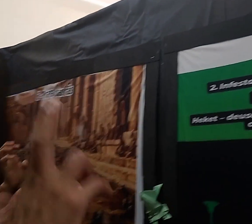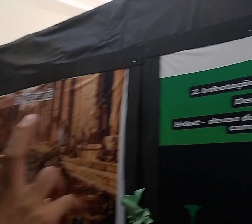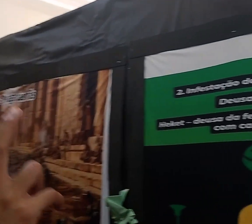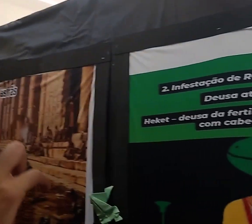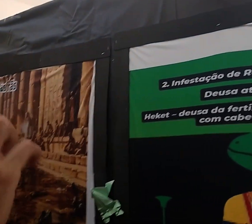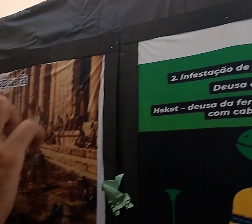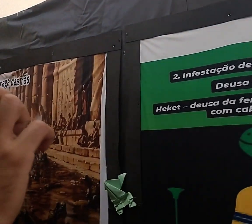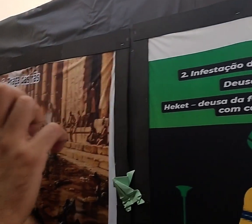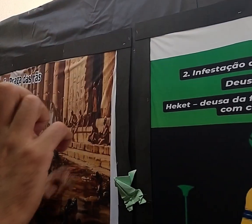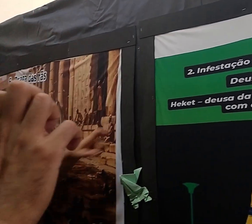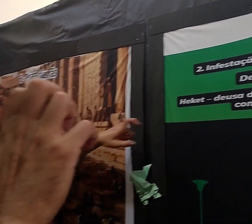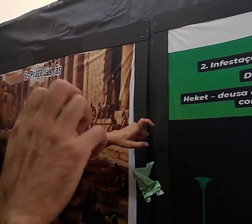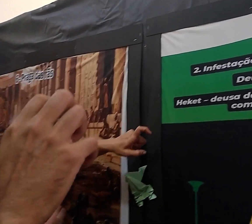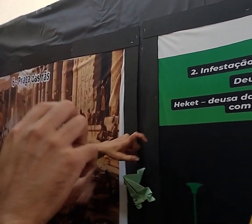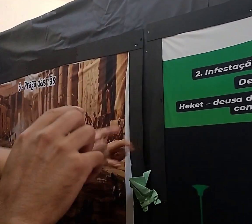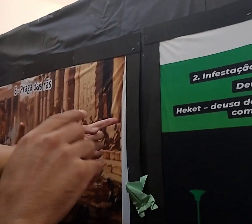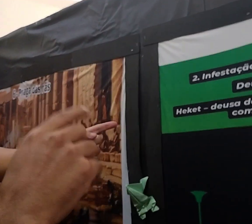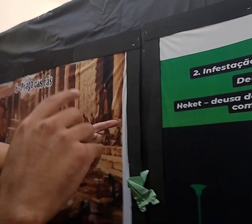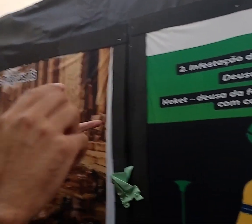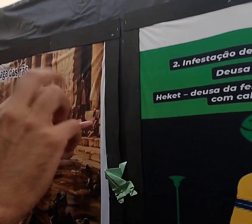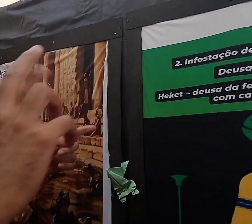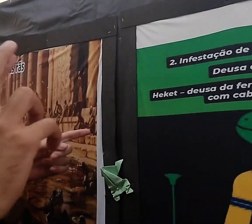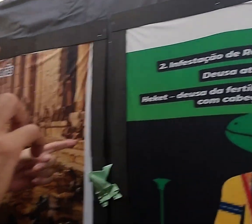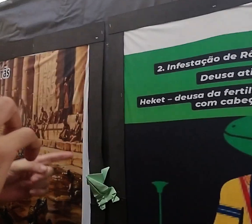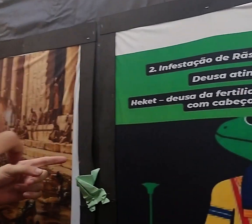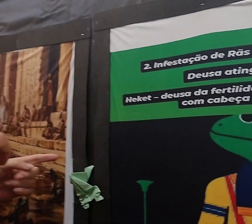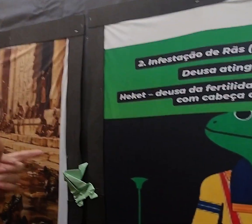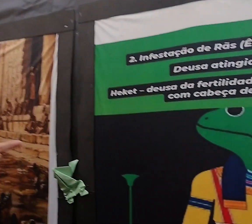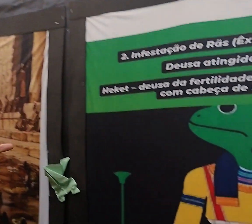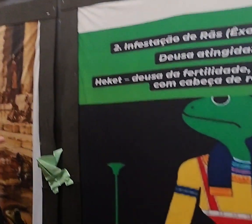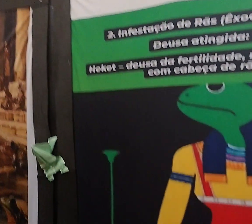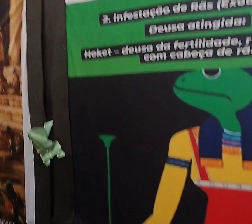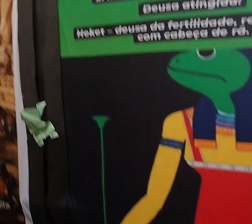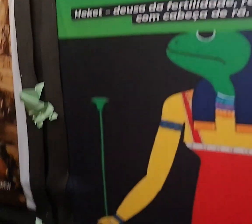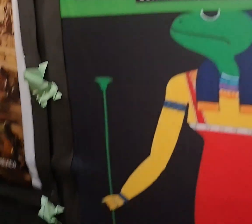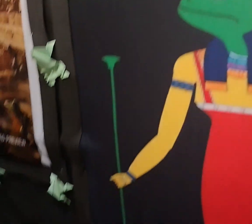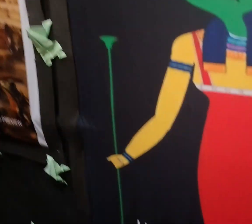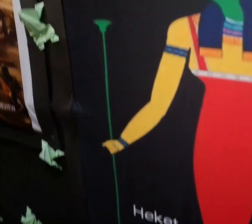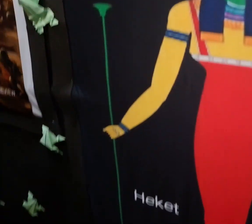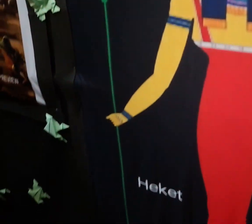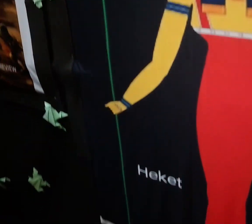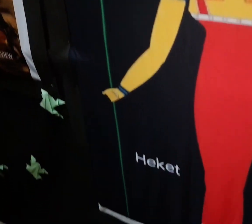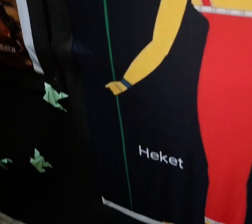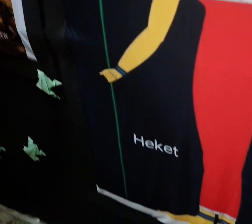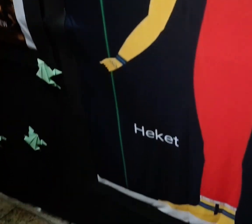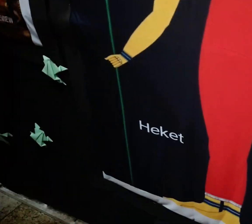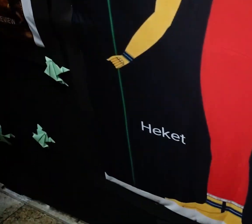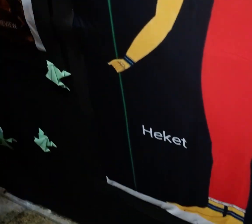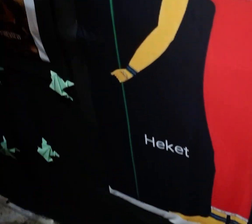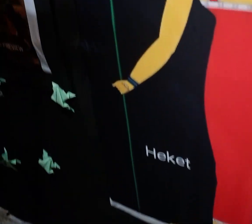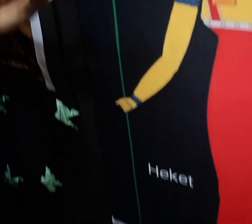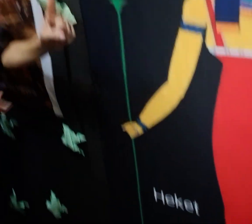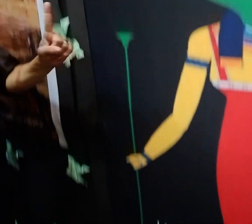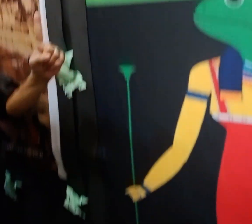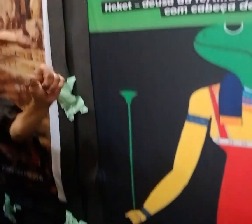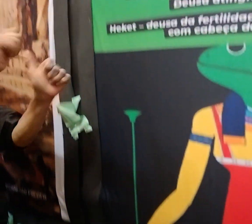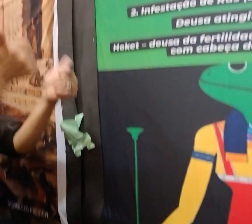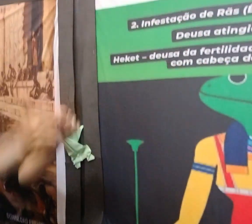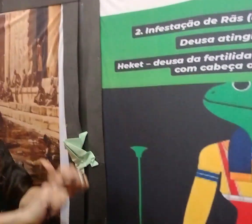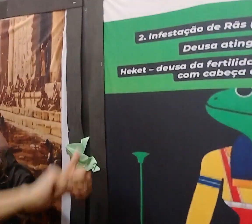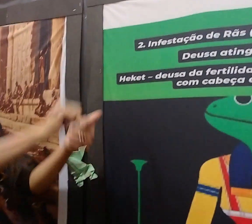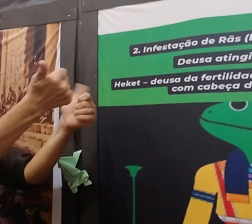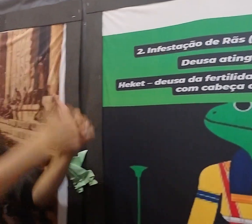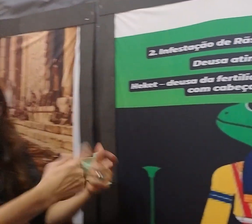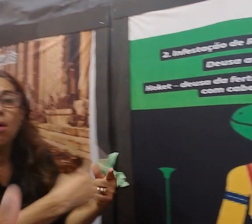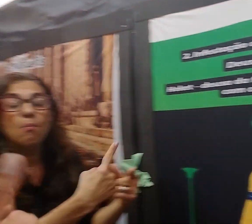pessoal, para todo mundo observar, que foi a infestação de rãs. A deusa atingida era a deusa Requete, que era responsável, a